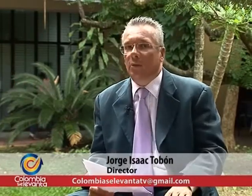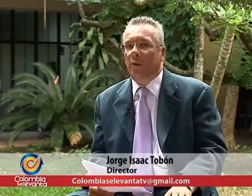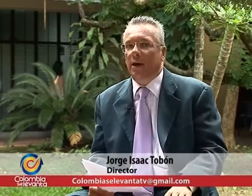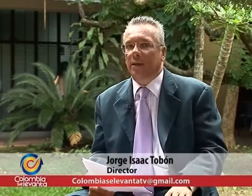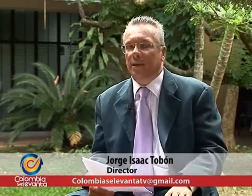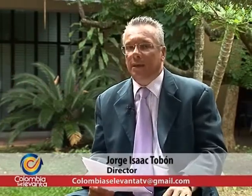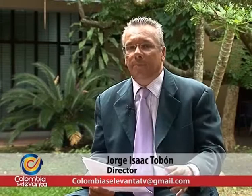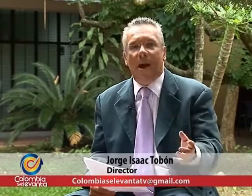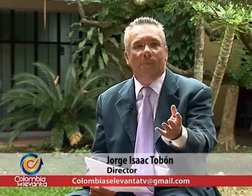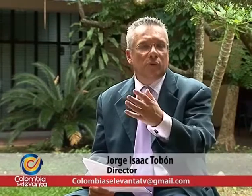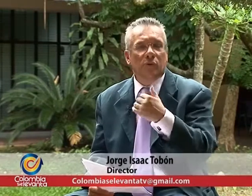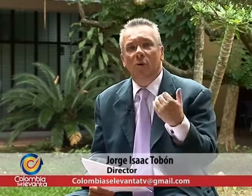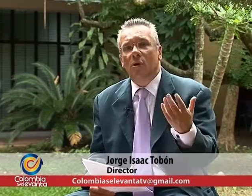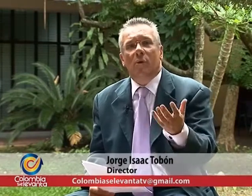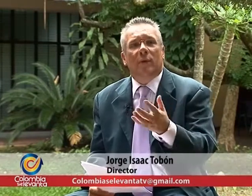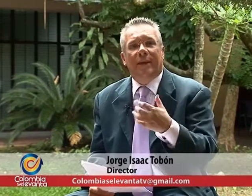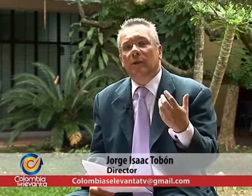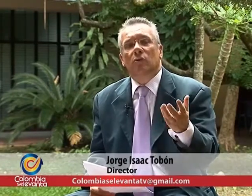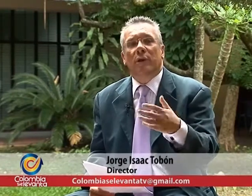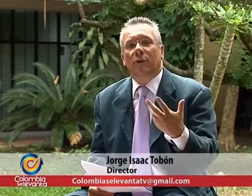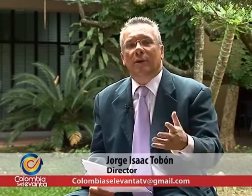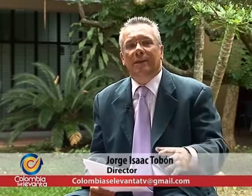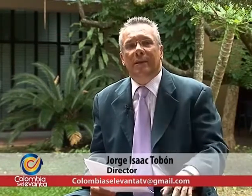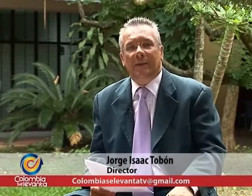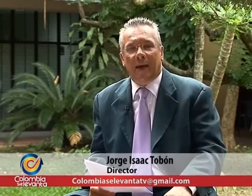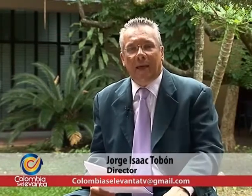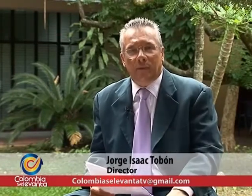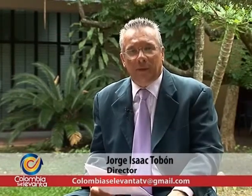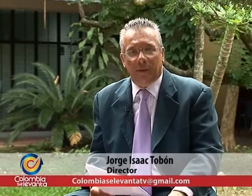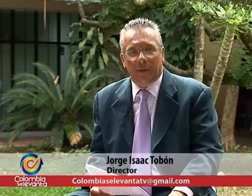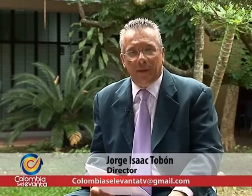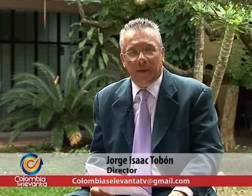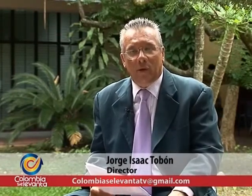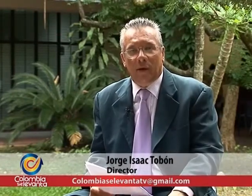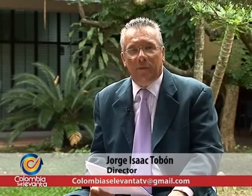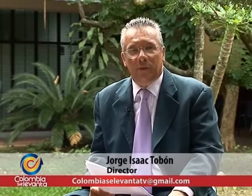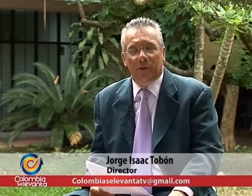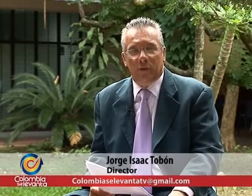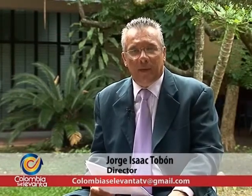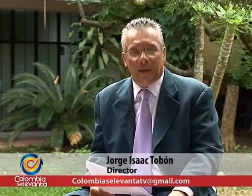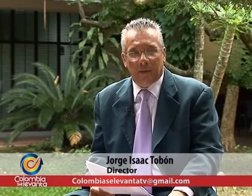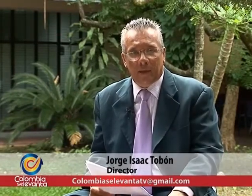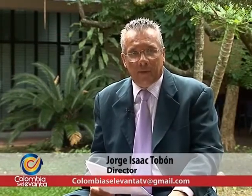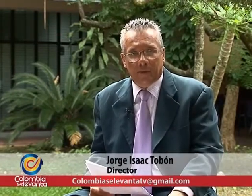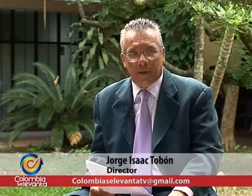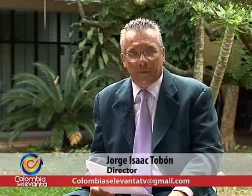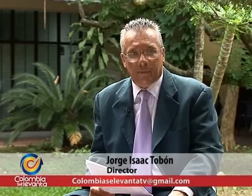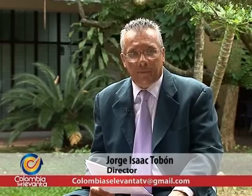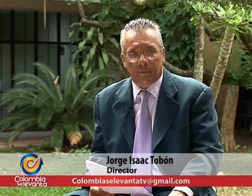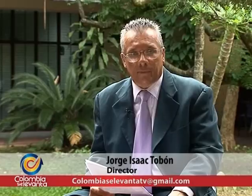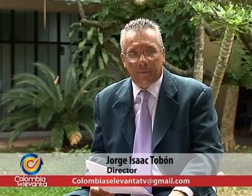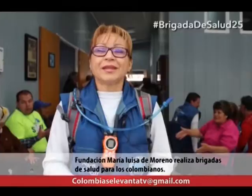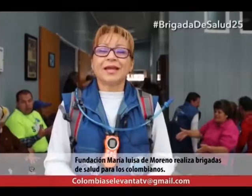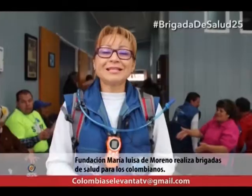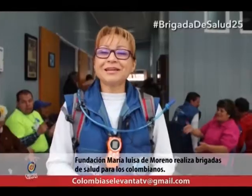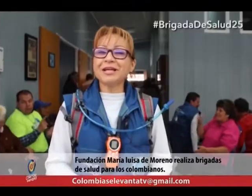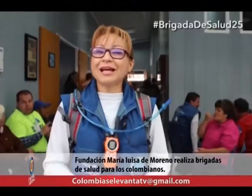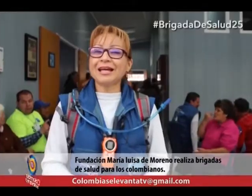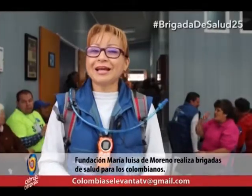lenguaje de señas. Veamos qué sucedió en esta brigada número 25 de la Fundación María Luisa de Moreno. Esta brigada